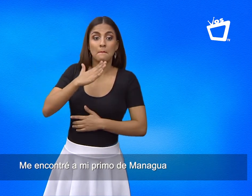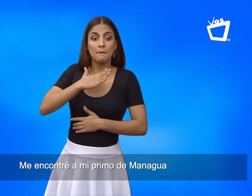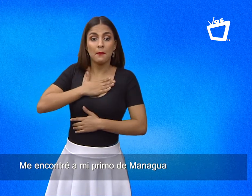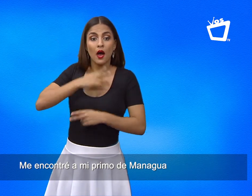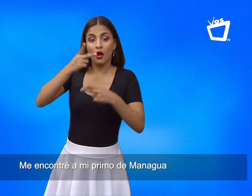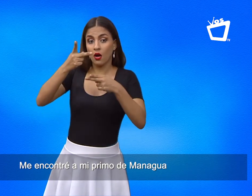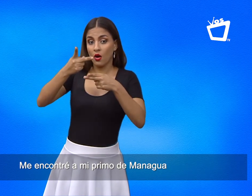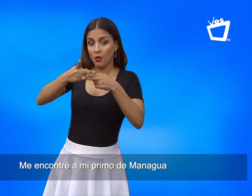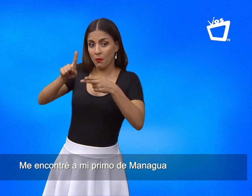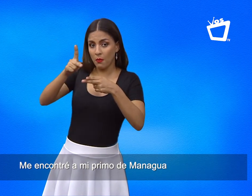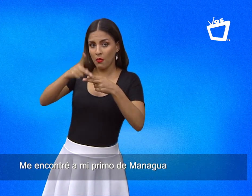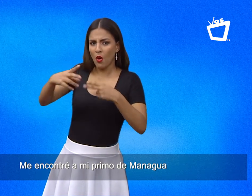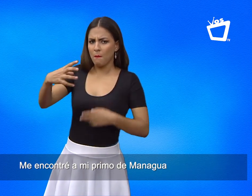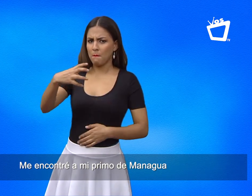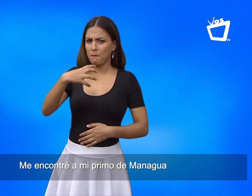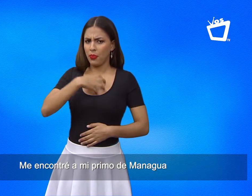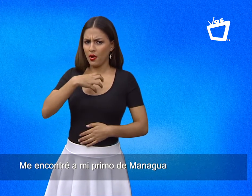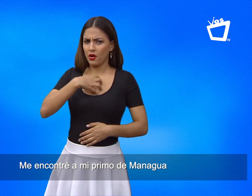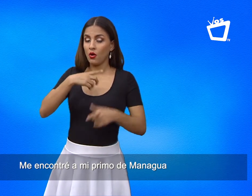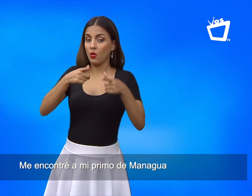Me encontré a mi primo de Managua.